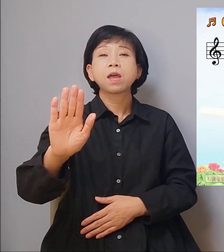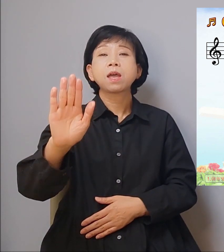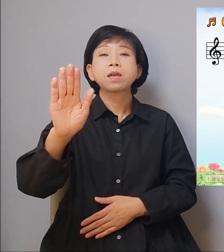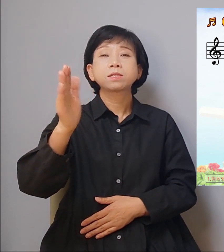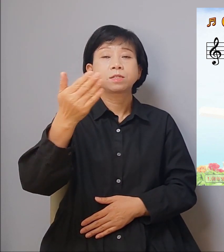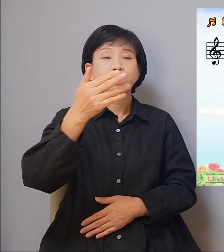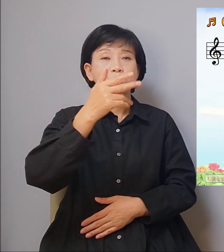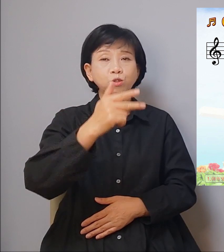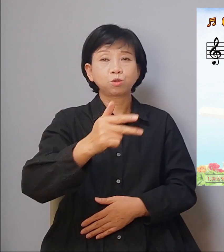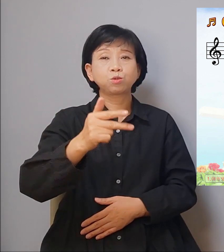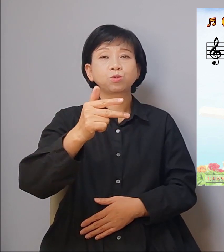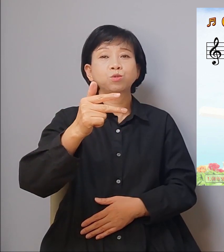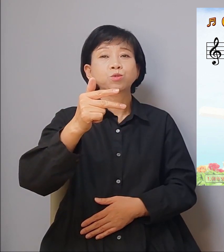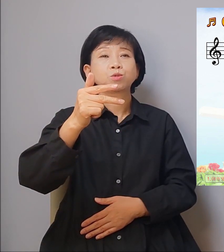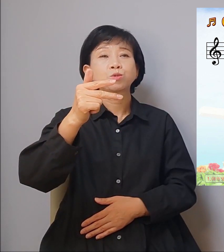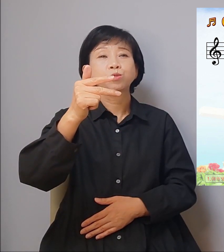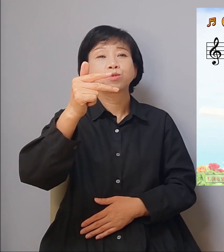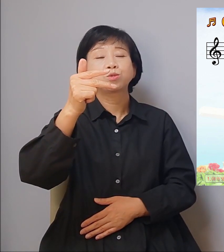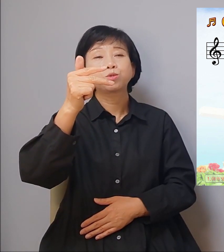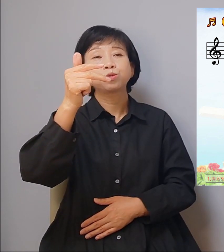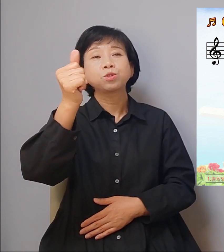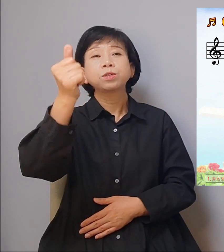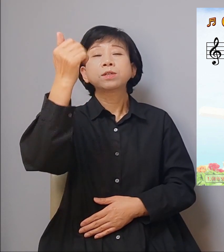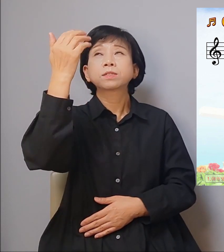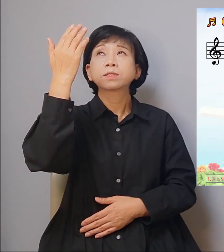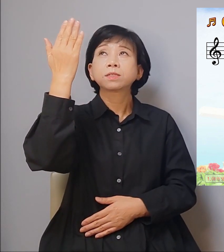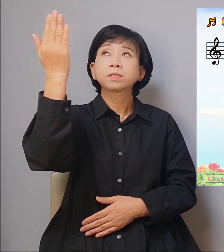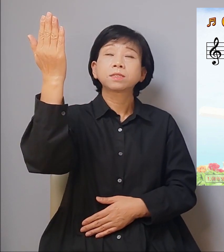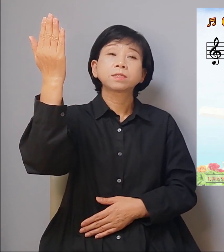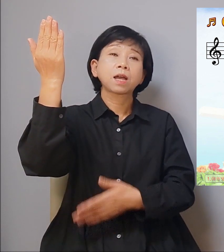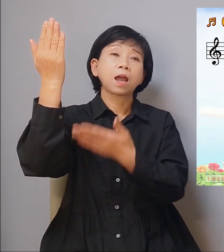나중 되신 주